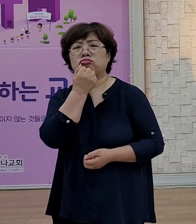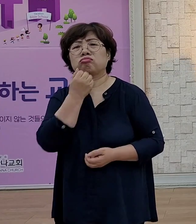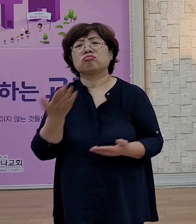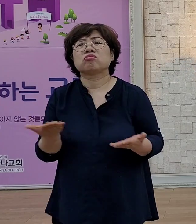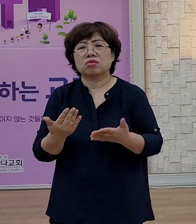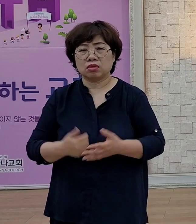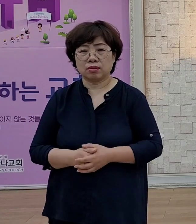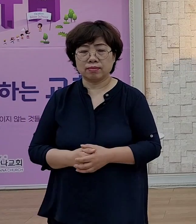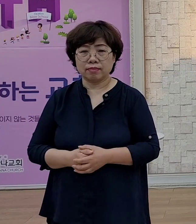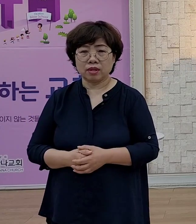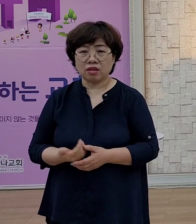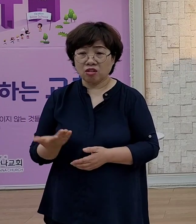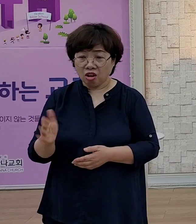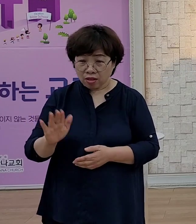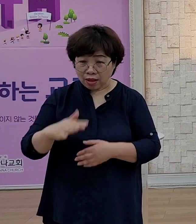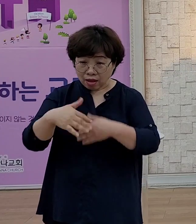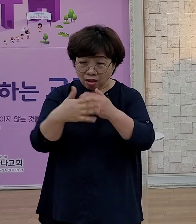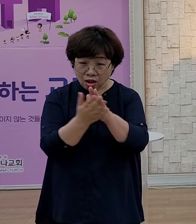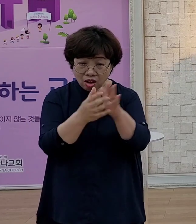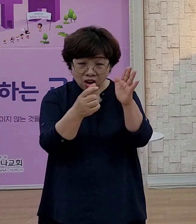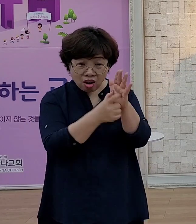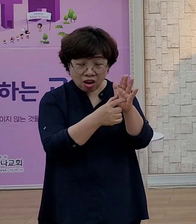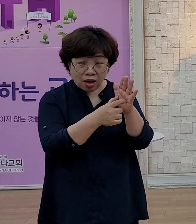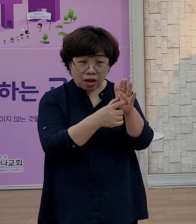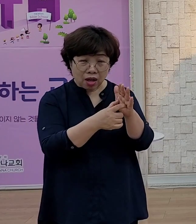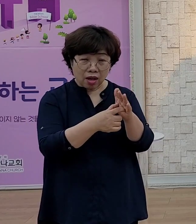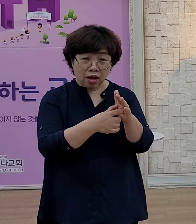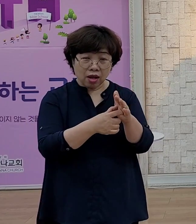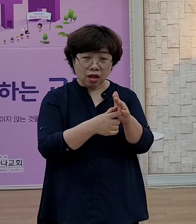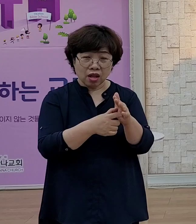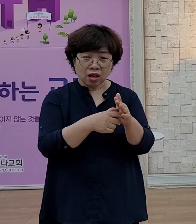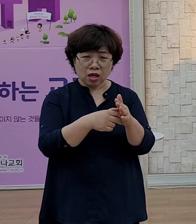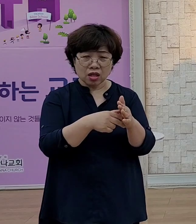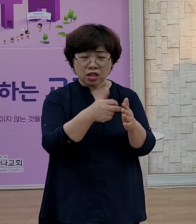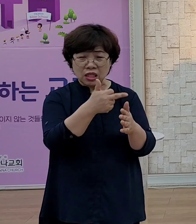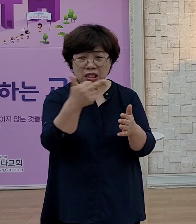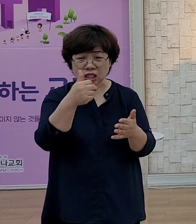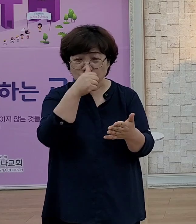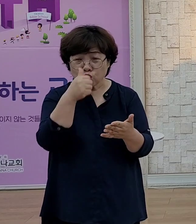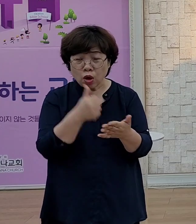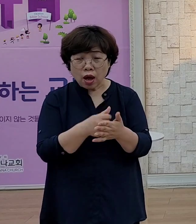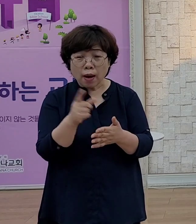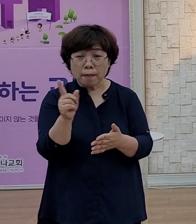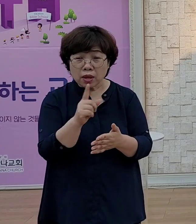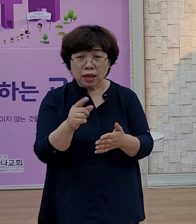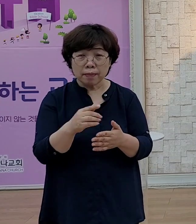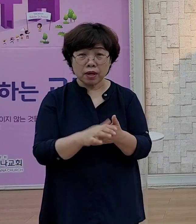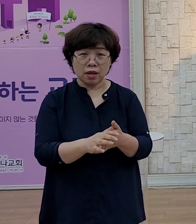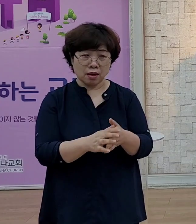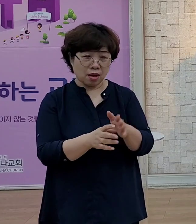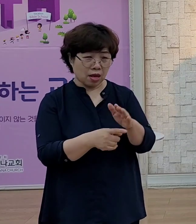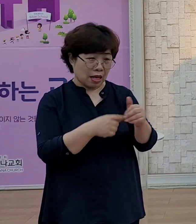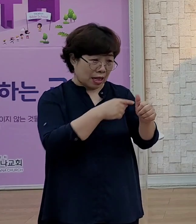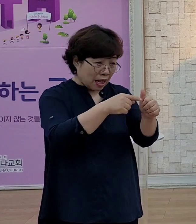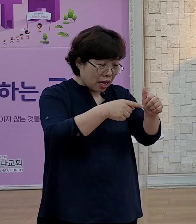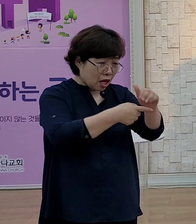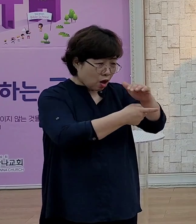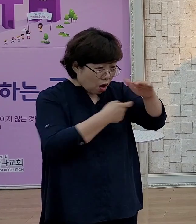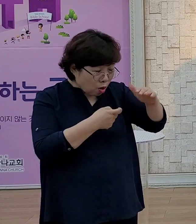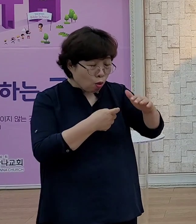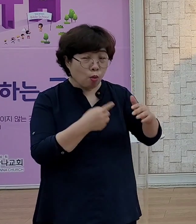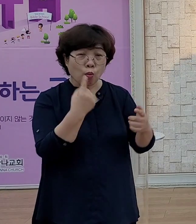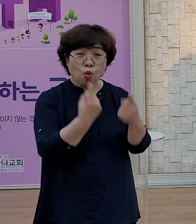여러분, 그런데 성경은요, 뭘 더 죄로 여길까요? 더 큰 죄라고 여길까요? 물론 여러분, 죄는 다 똑같은